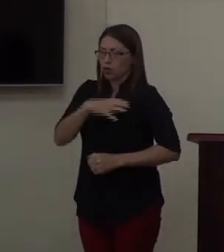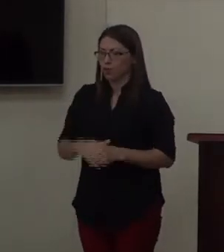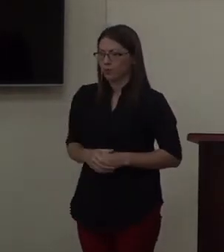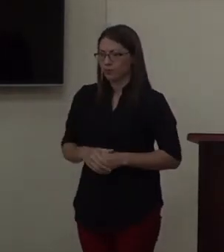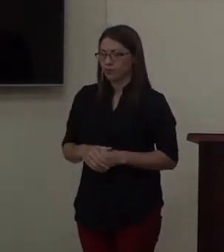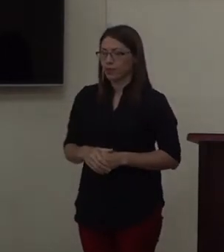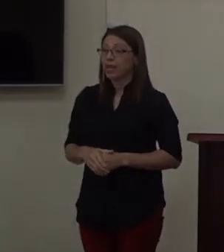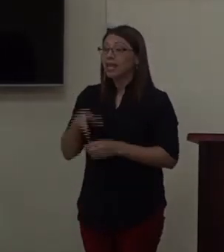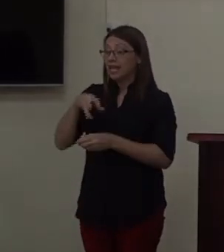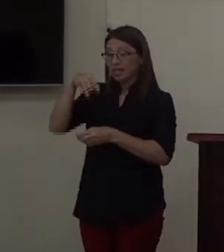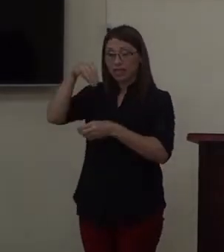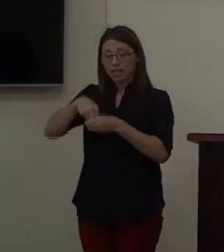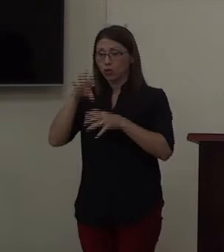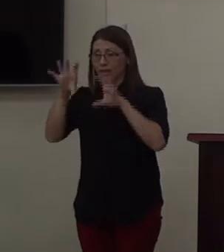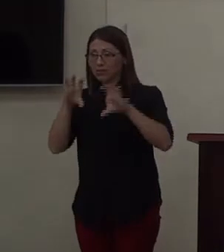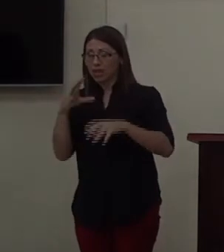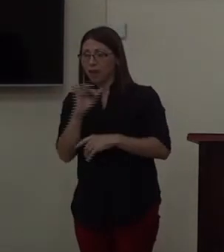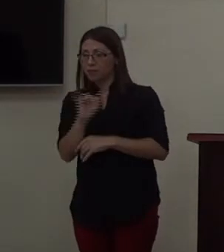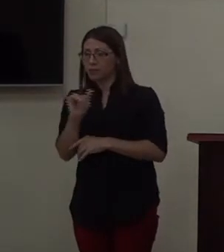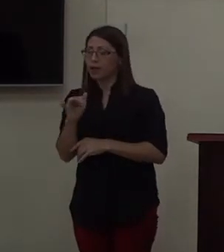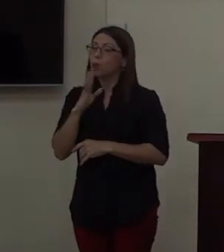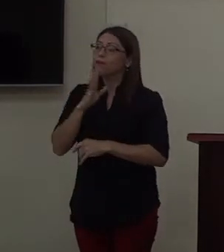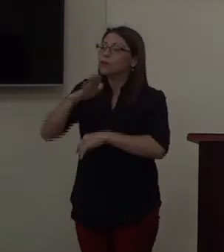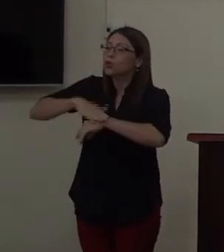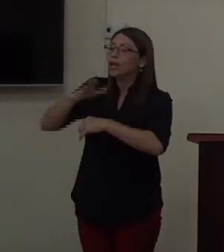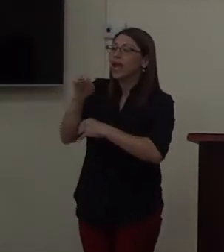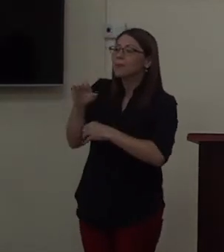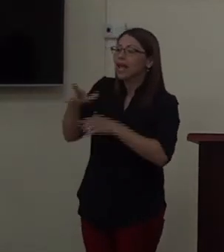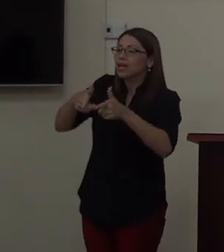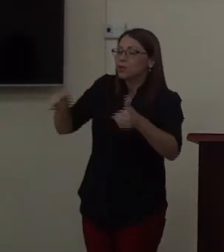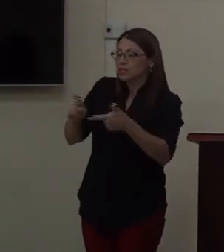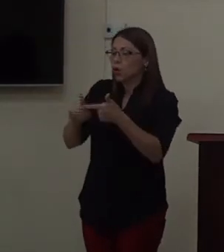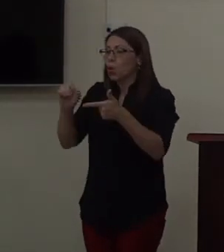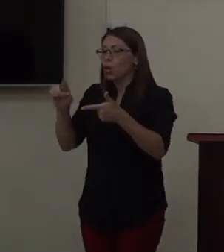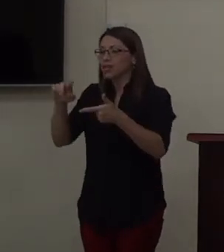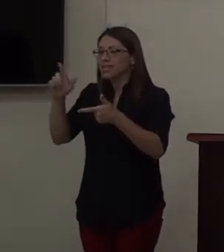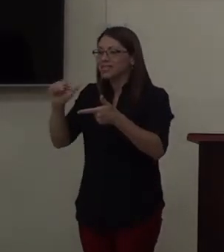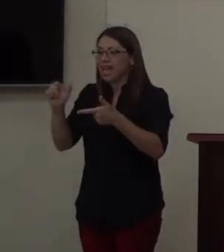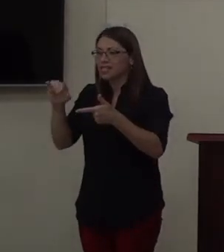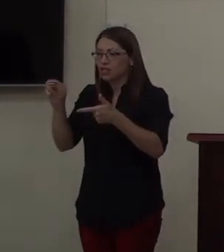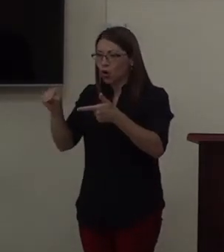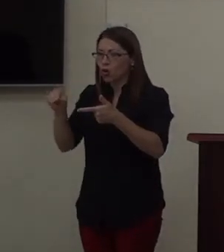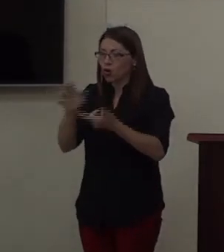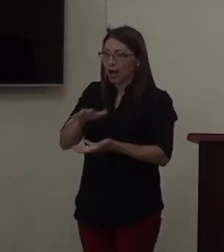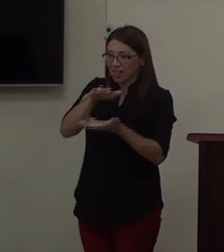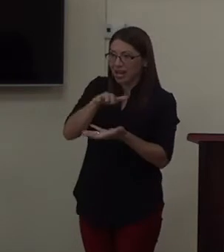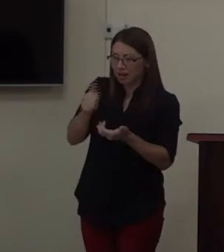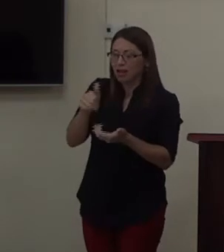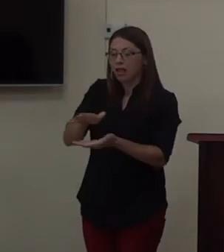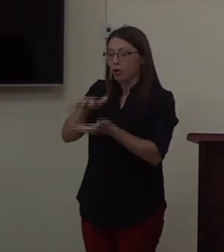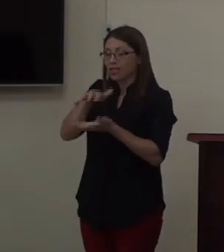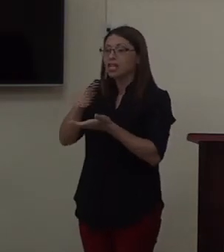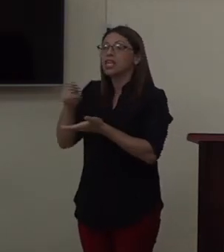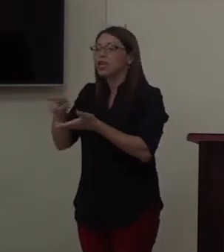Y dentro de este esquema, como hablábamos de capital lingüístico, de cotización y evaluación de las lenguas, a mí de alguna manera me gusta